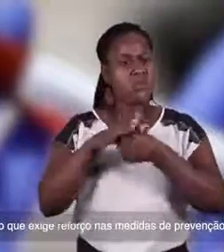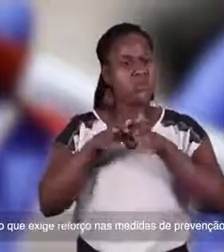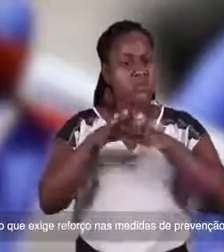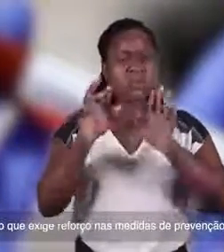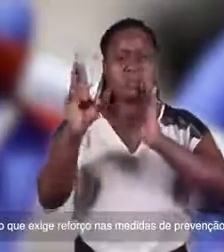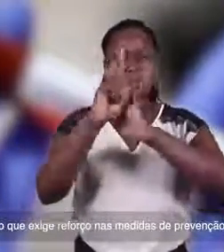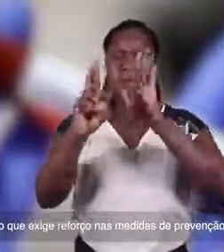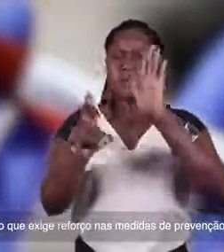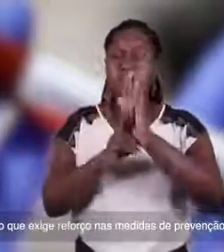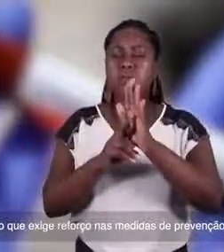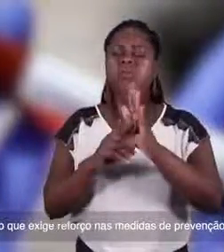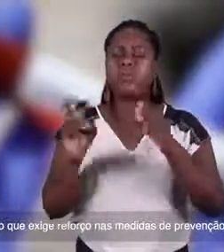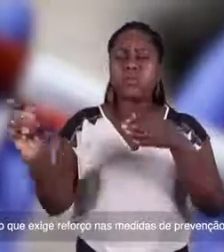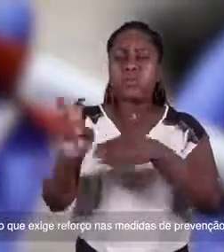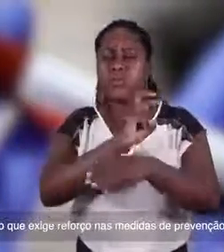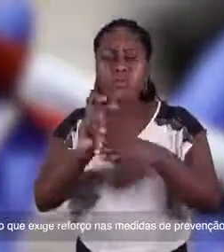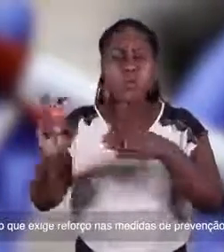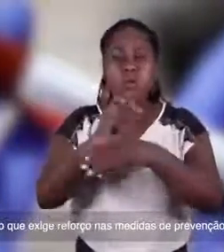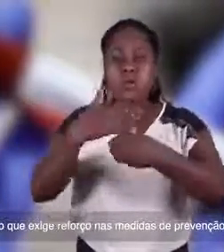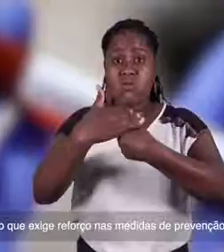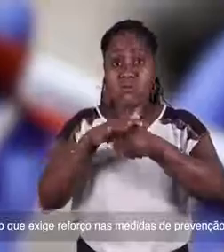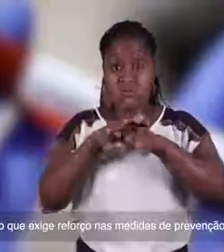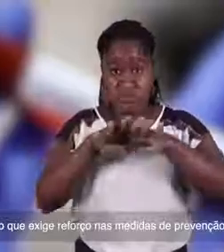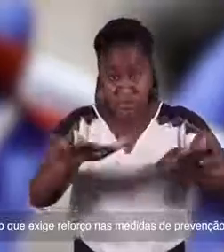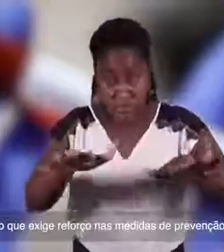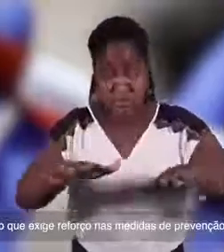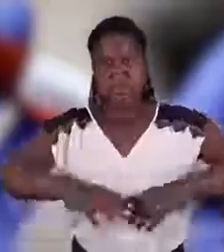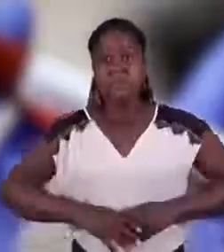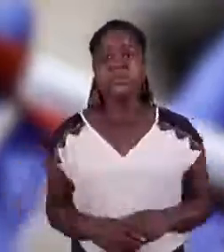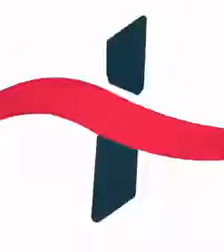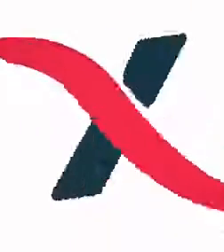que exige reforço nas medidas de prevenção.